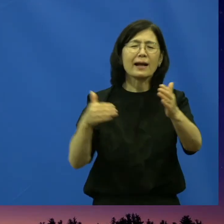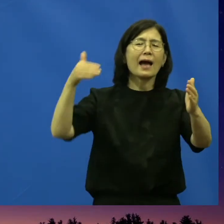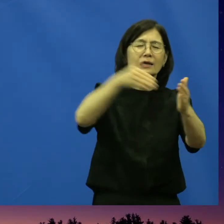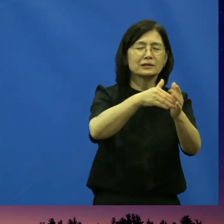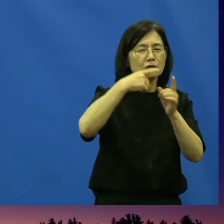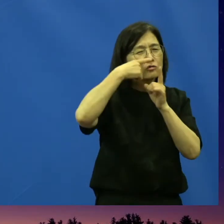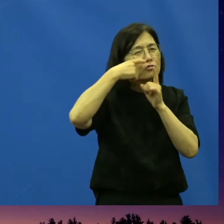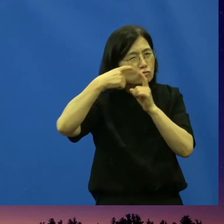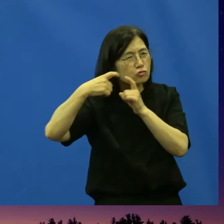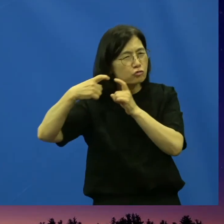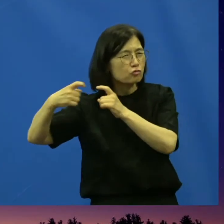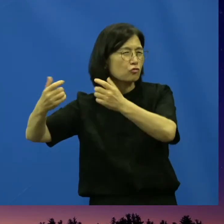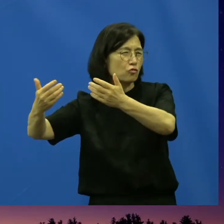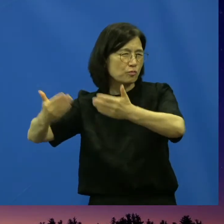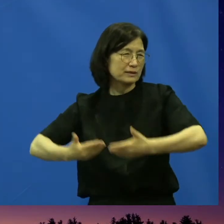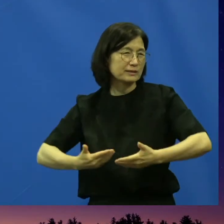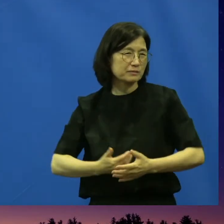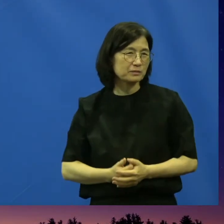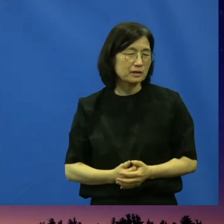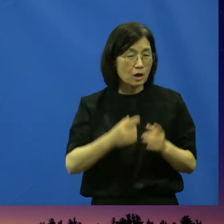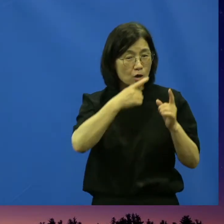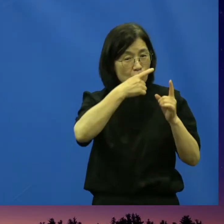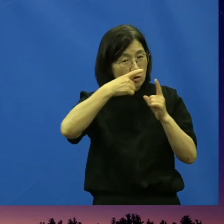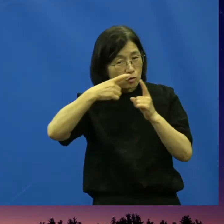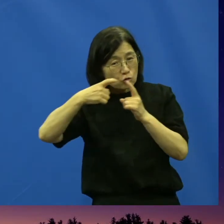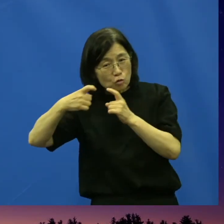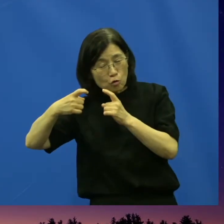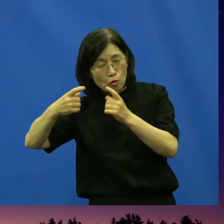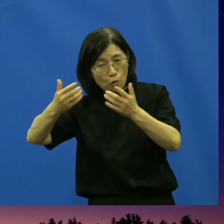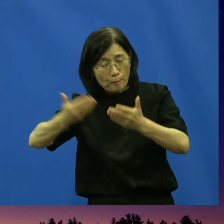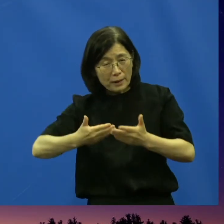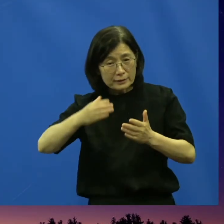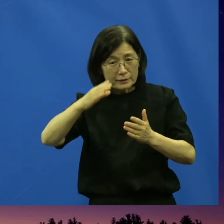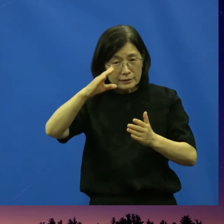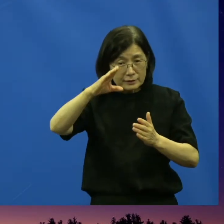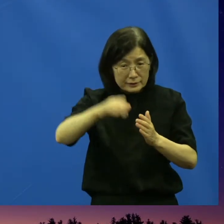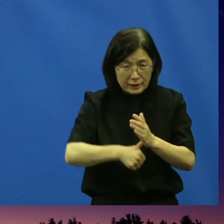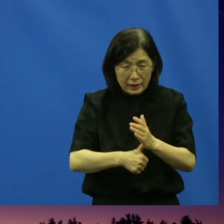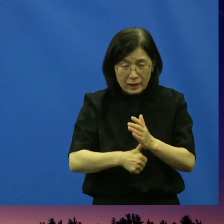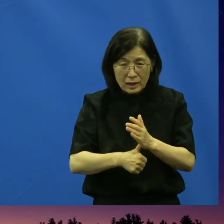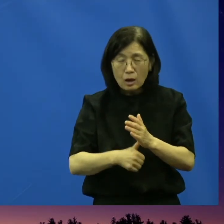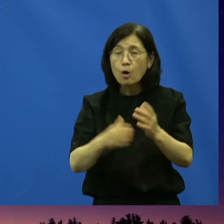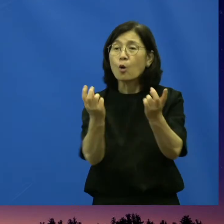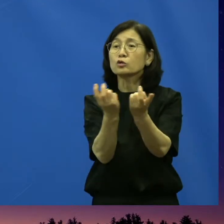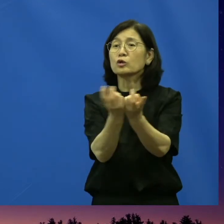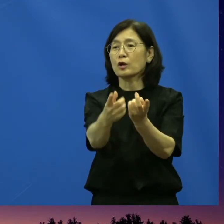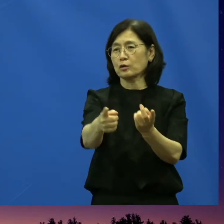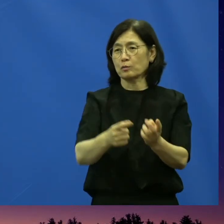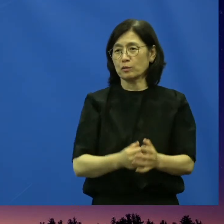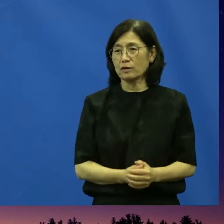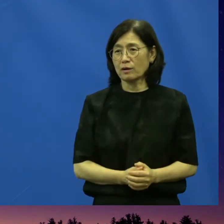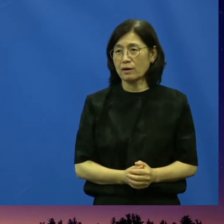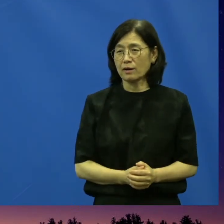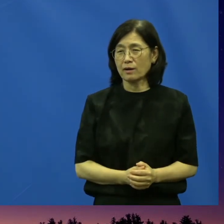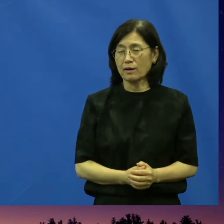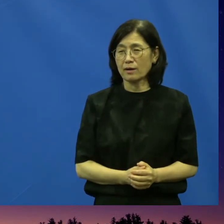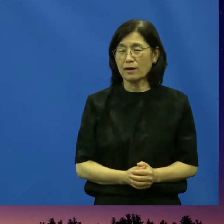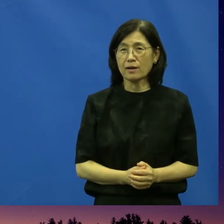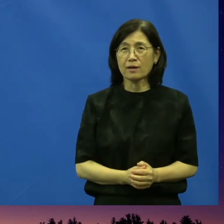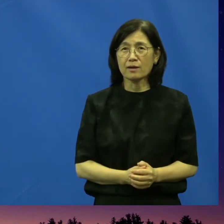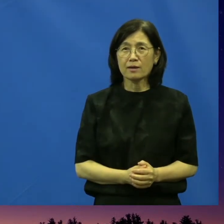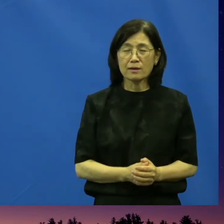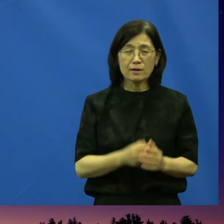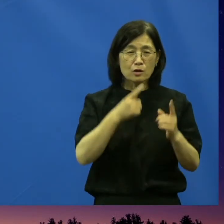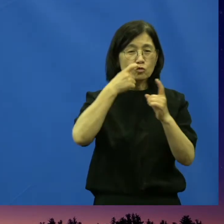여러분, 우리가 유혹을 받을 때 어떻게 해야 되죠? 유혹을 이기신 분의 도움을 받아야 돼요. 유혹의 순간에